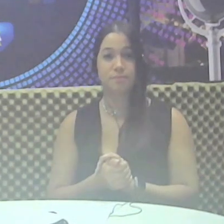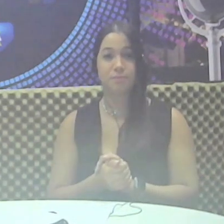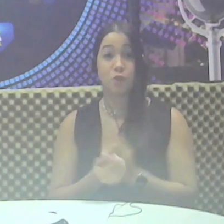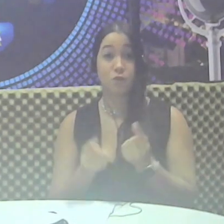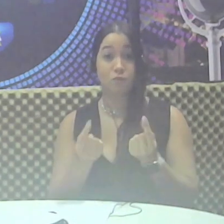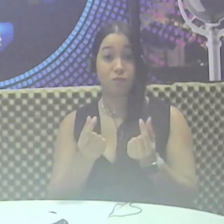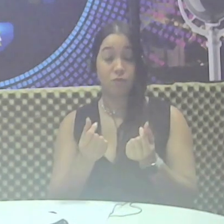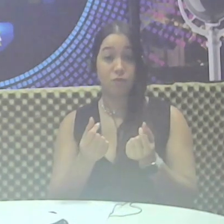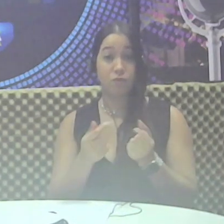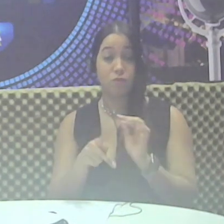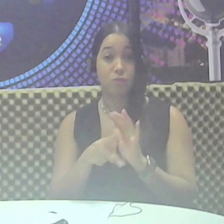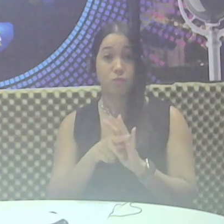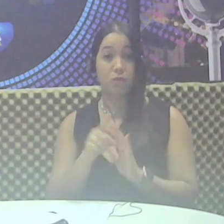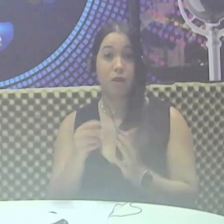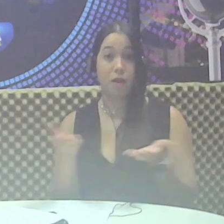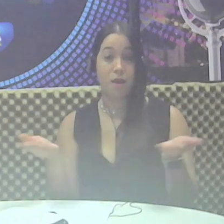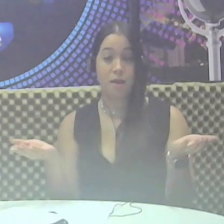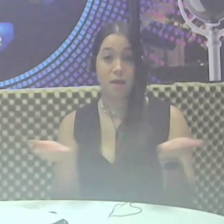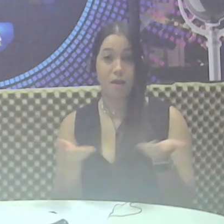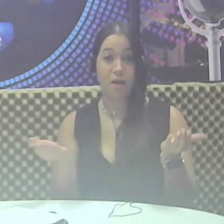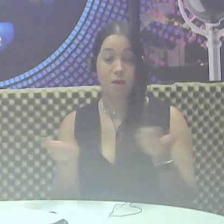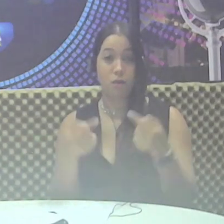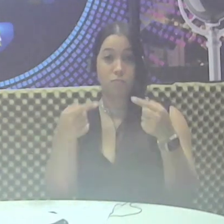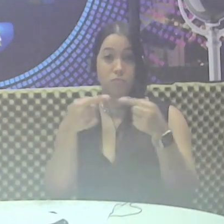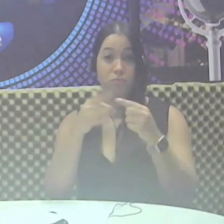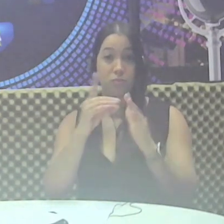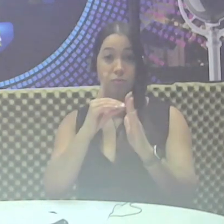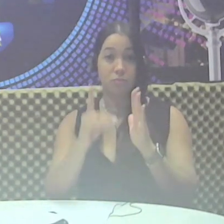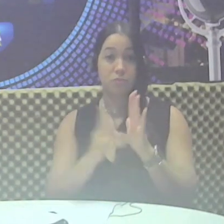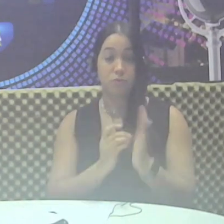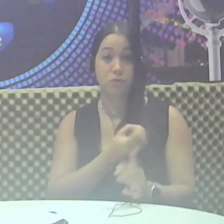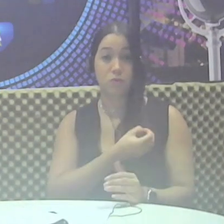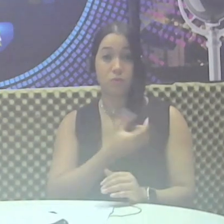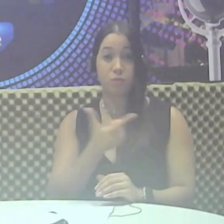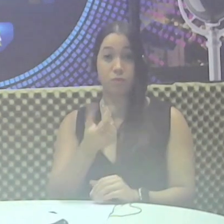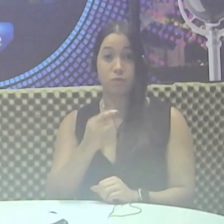valores praticados atualmente constam do decreto número